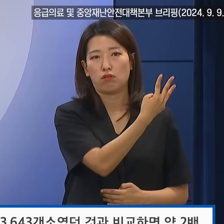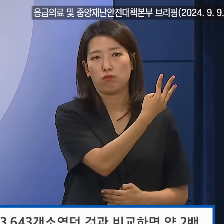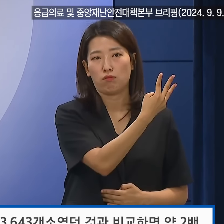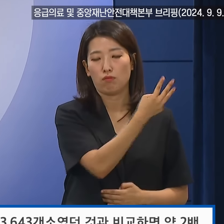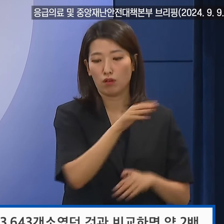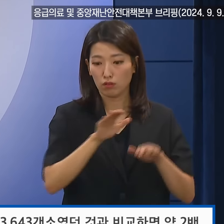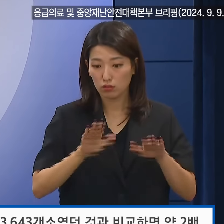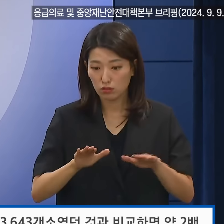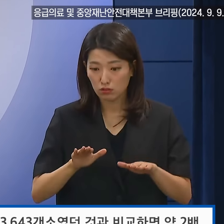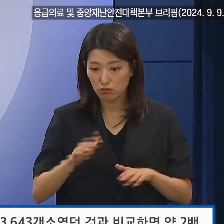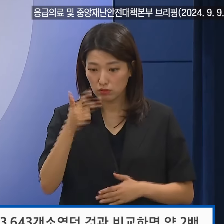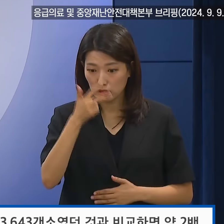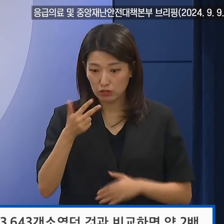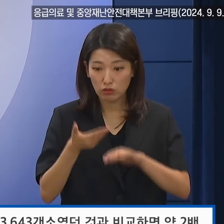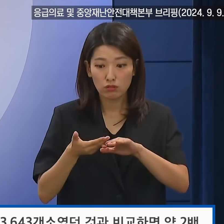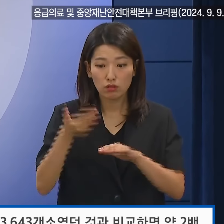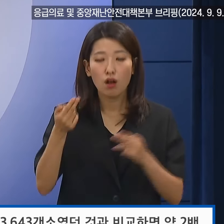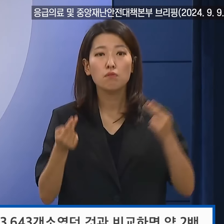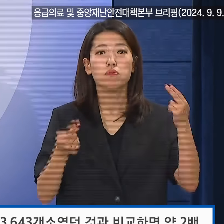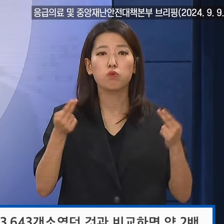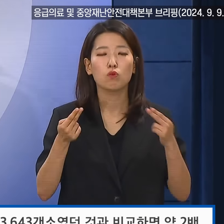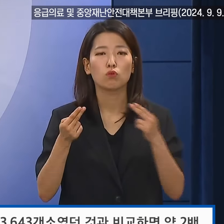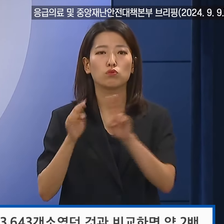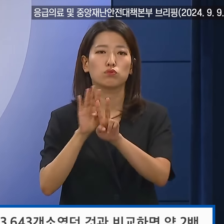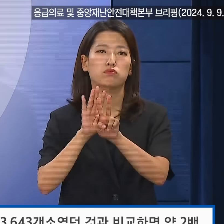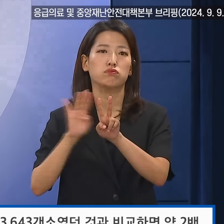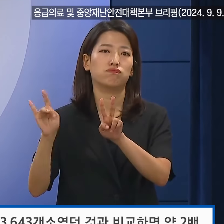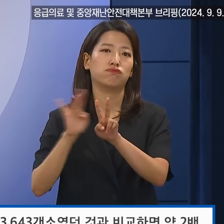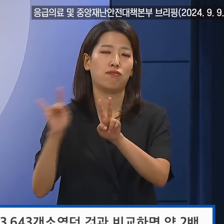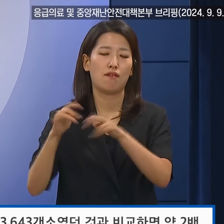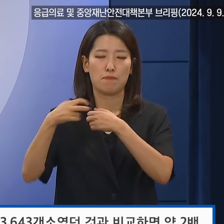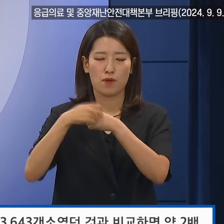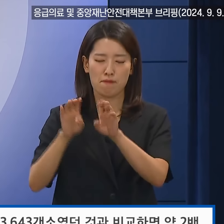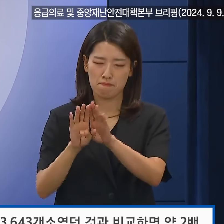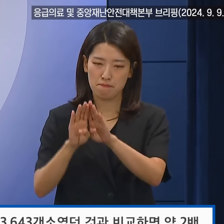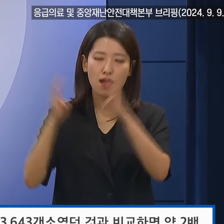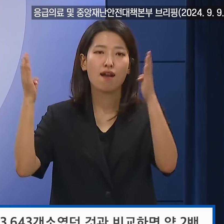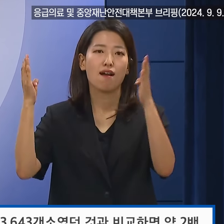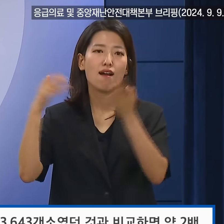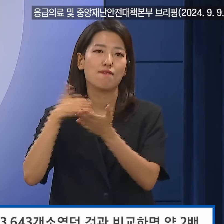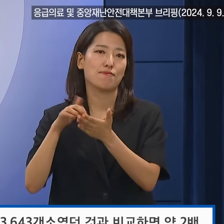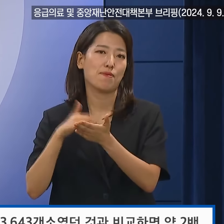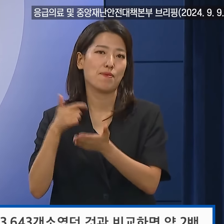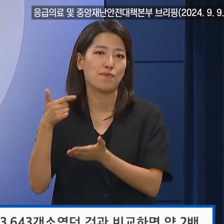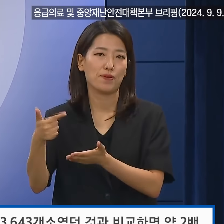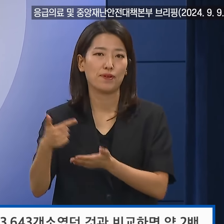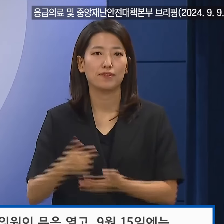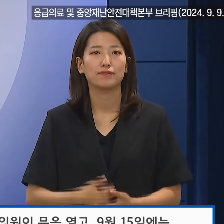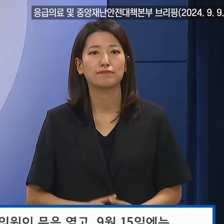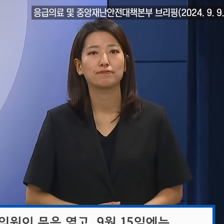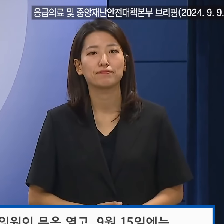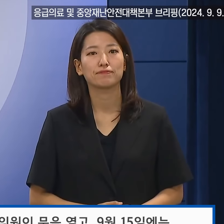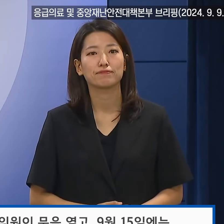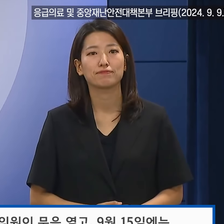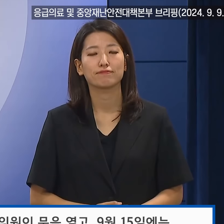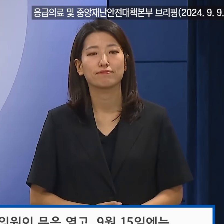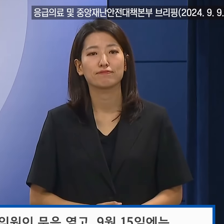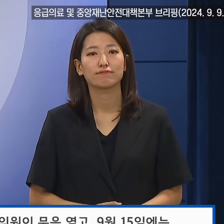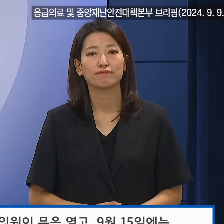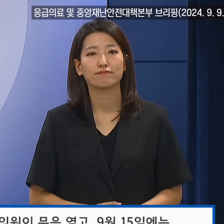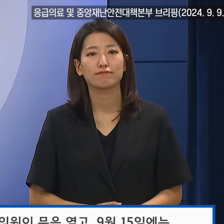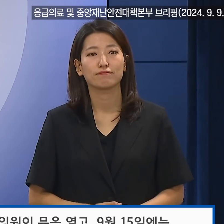3,643개소였던 것과 비교하면 약 두 배 이상으로 크게 증가한 수준입니다. 연휴